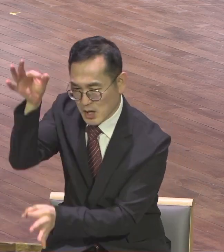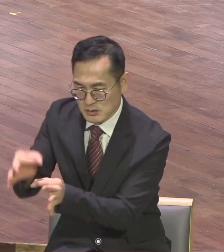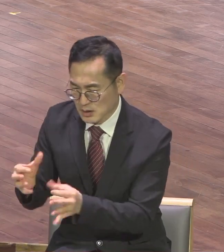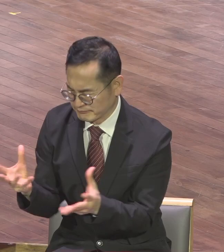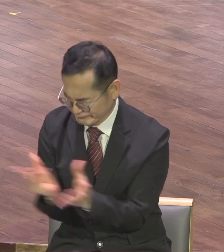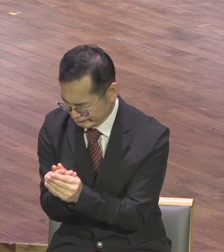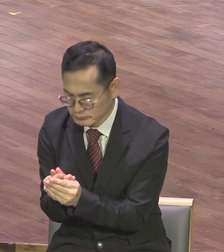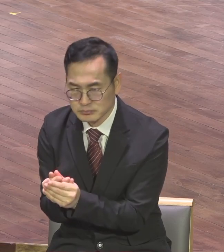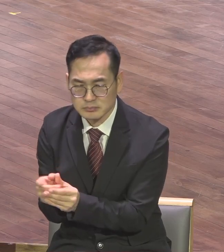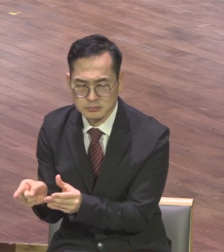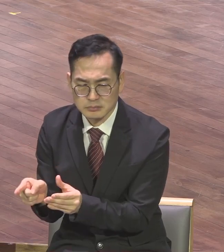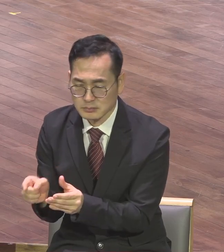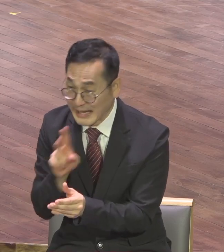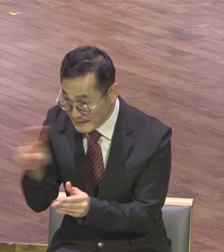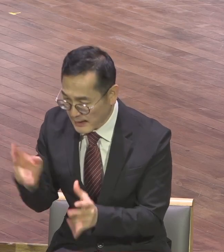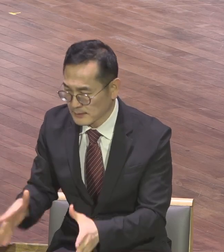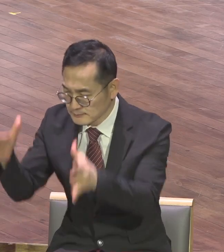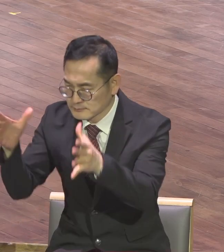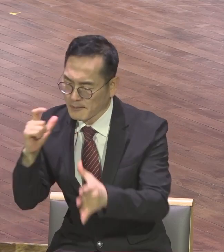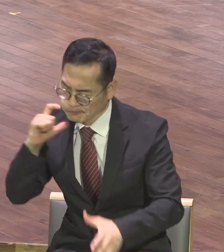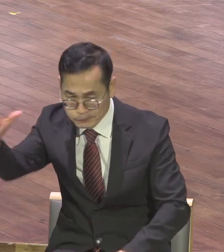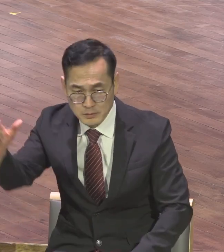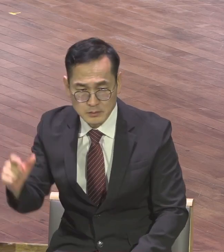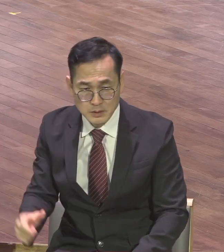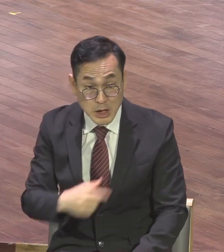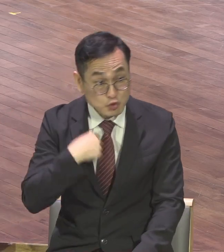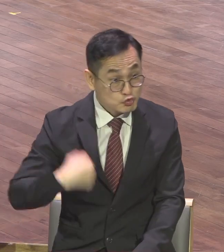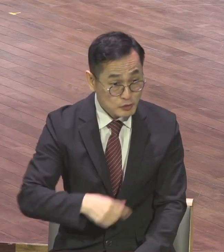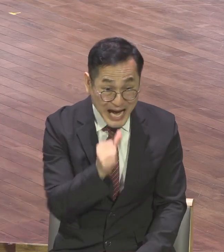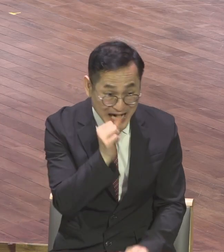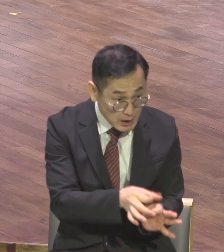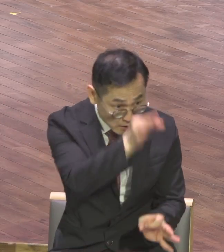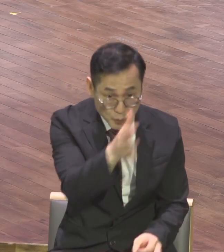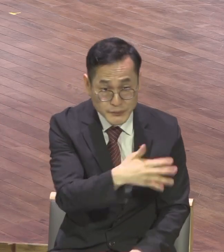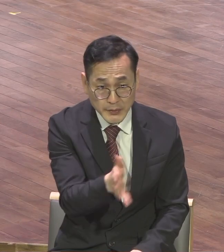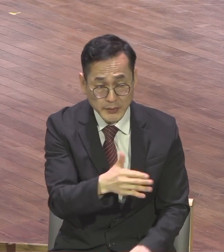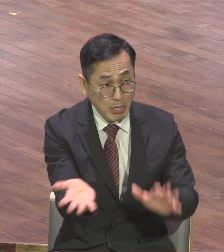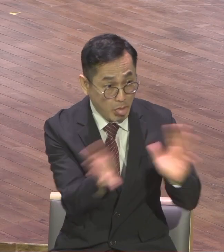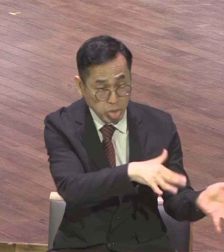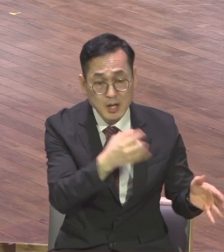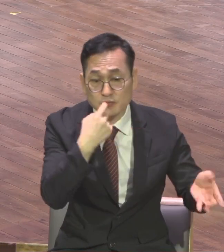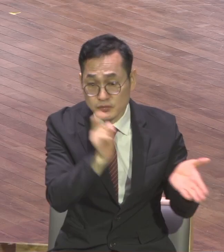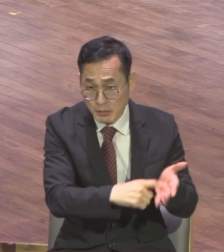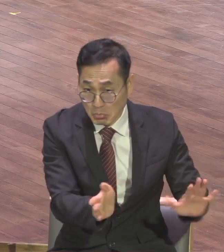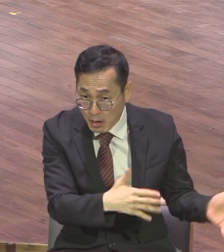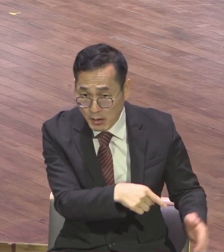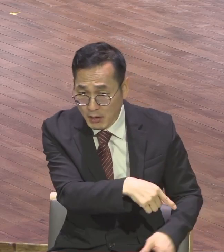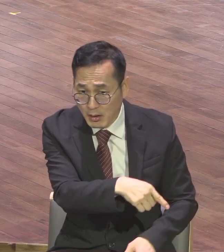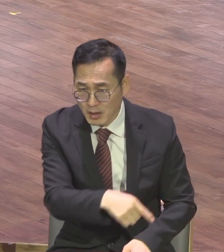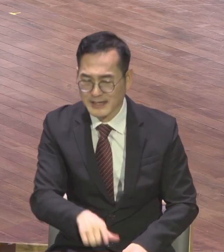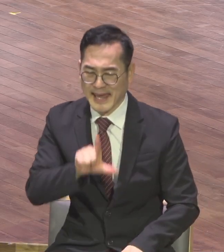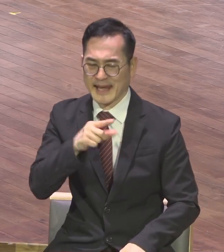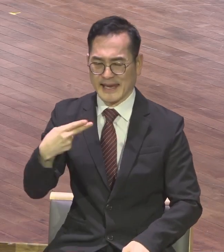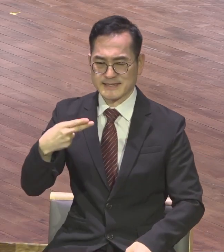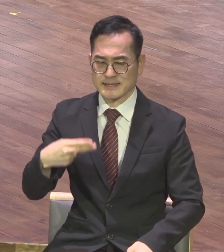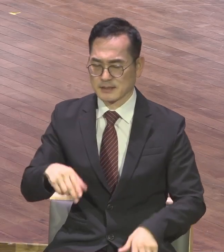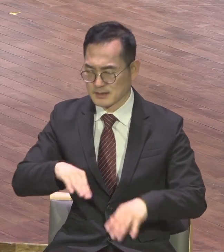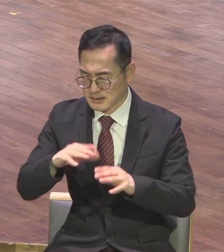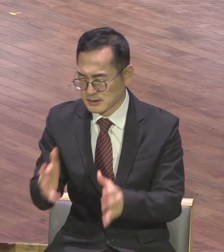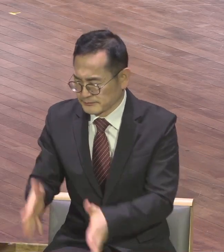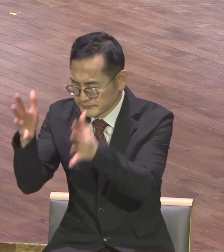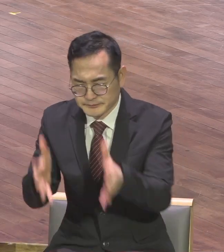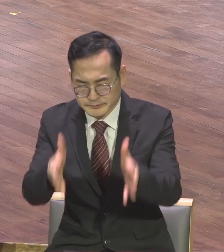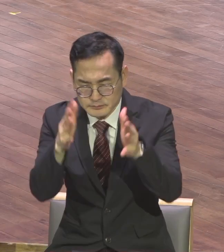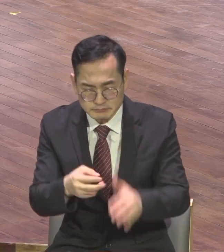중국은 많이 무너지고 있잖아요. 그리고 이걸 조사를 하니까 LH에서 전국 아파트 지은 중에